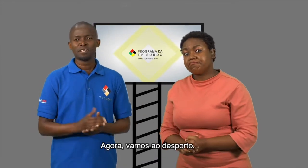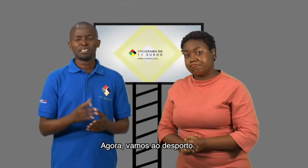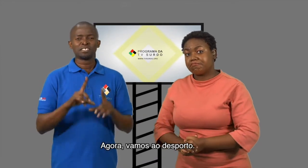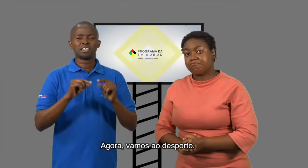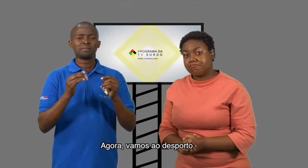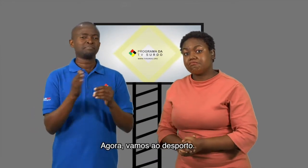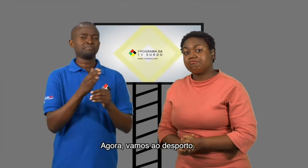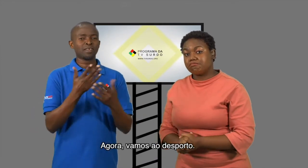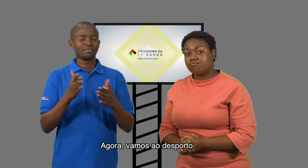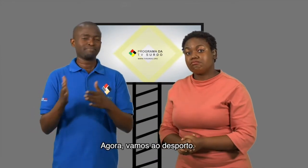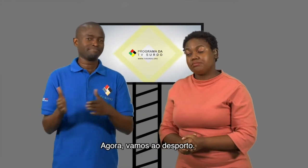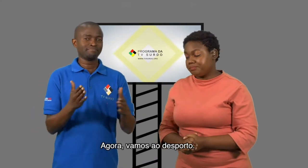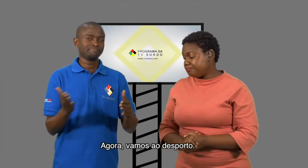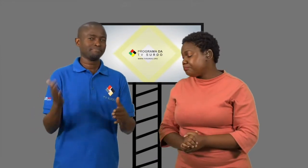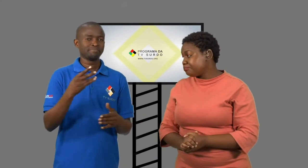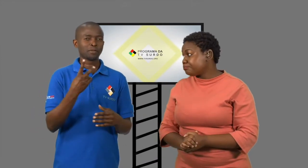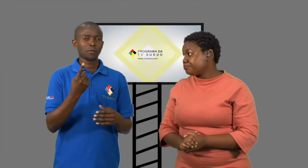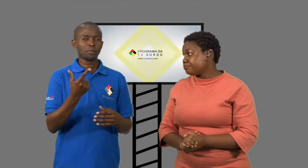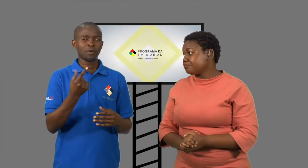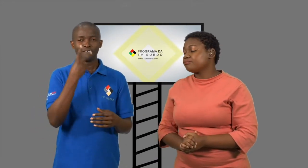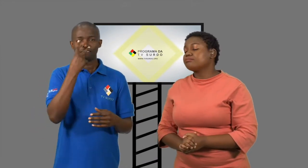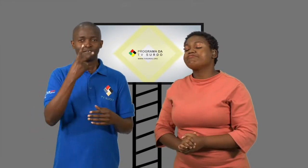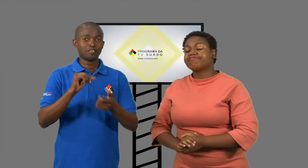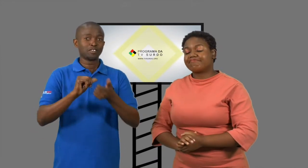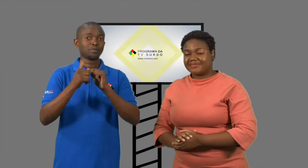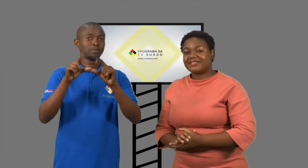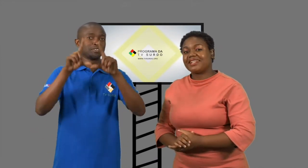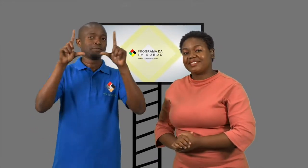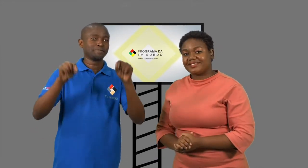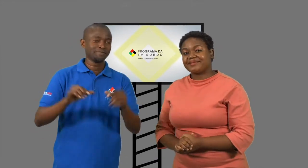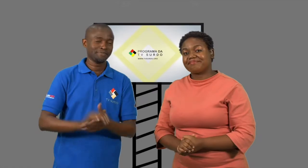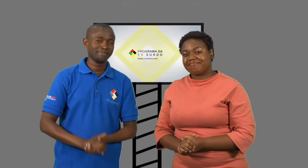Agora, vamos ao desporto.